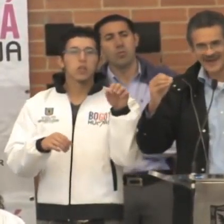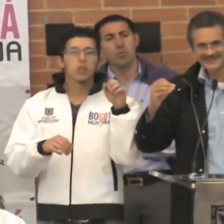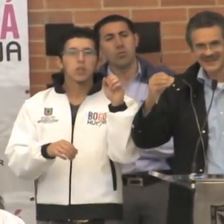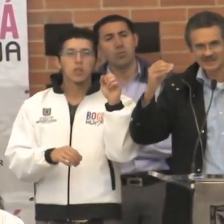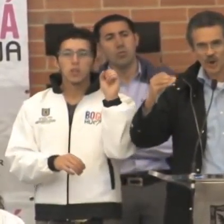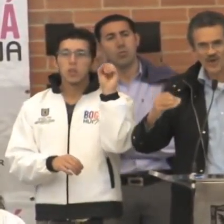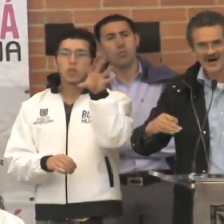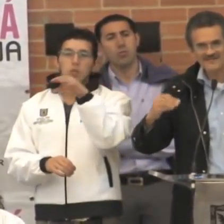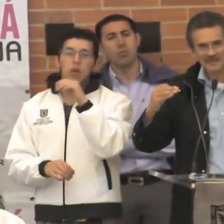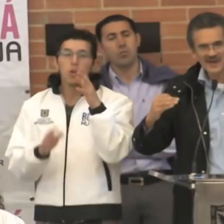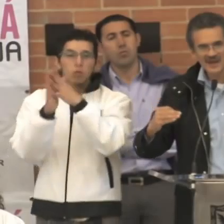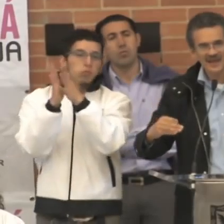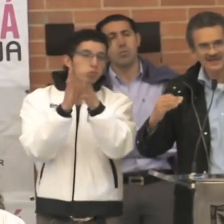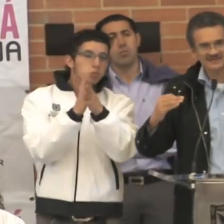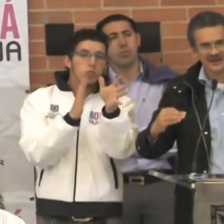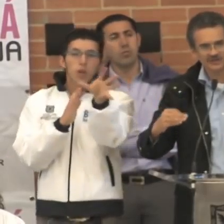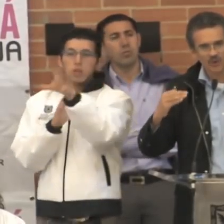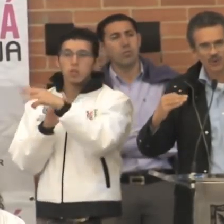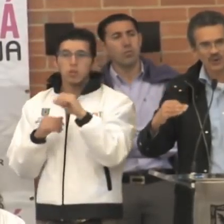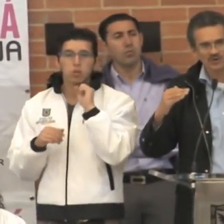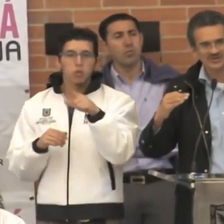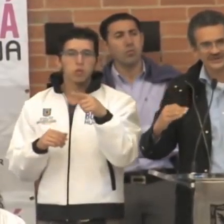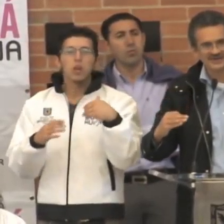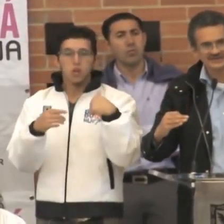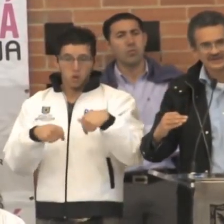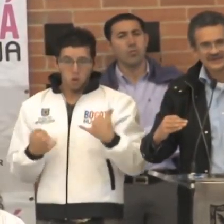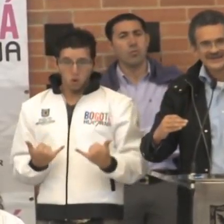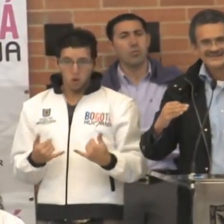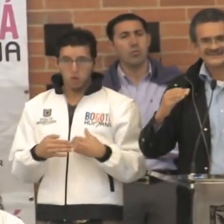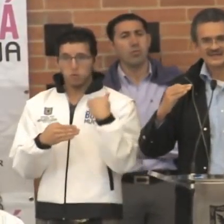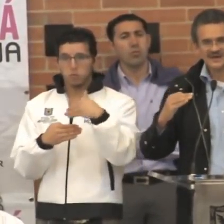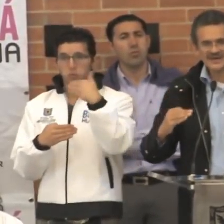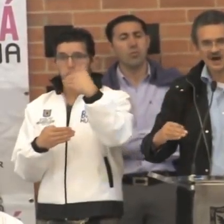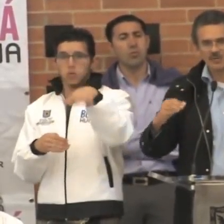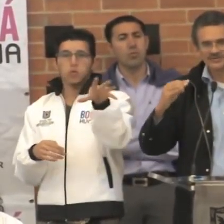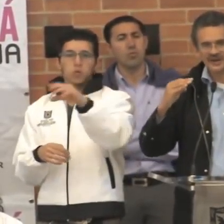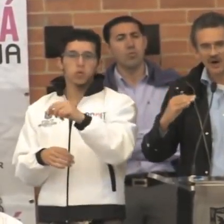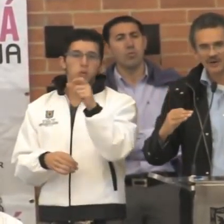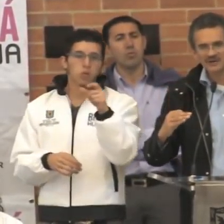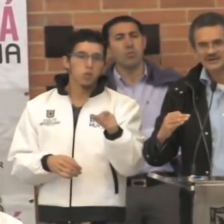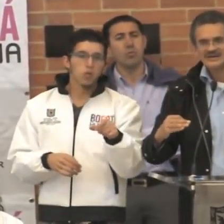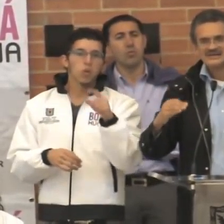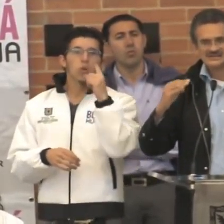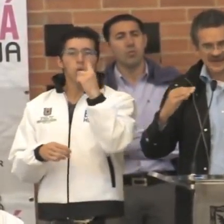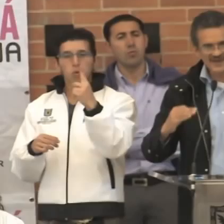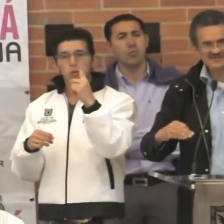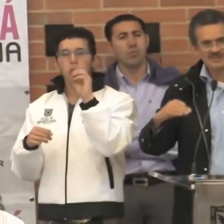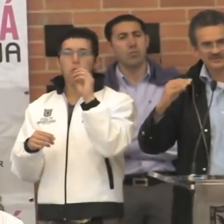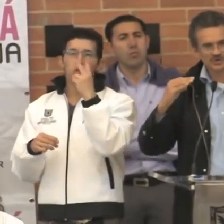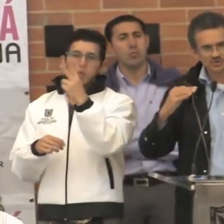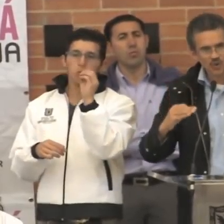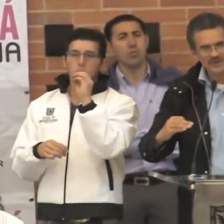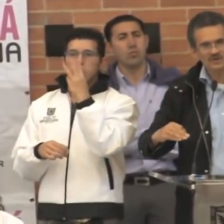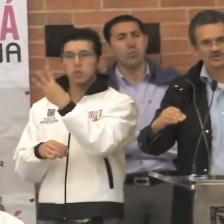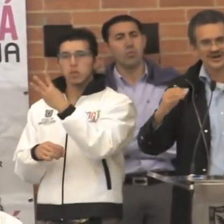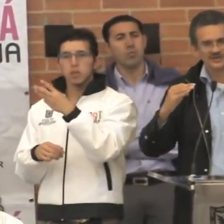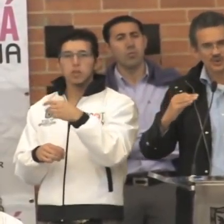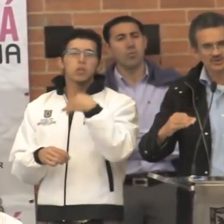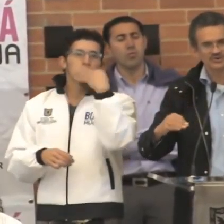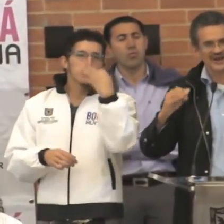que en adelante toda familia de estrato 1, 2 y 3 tendría como tiene hoy 6 m